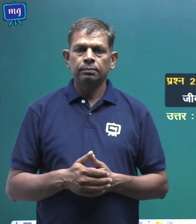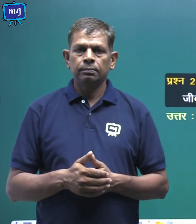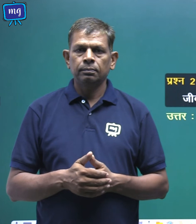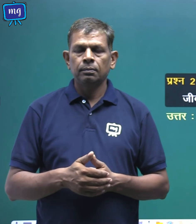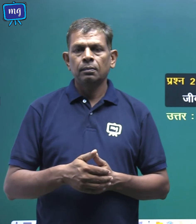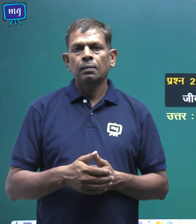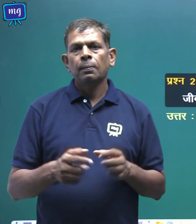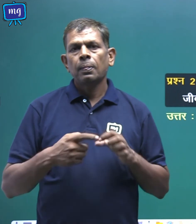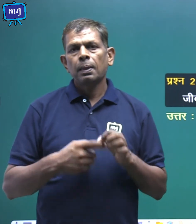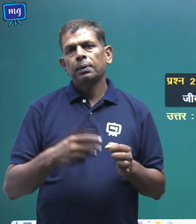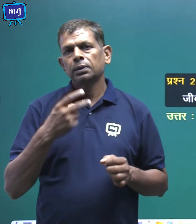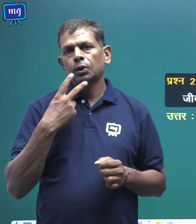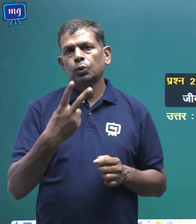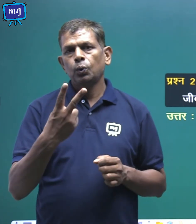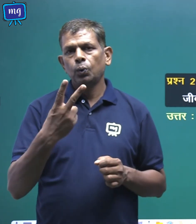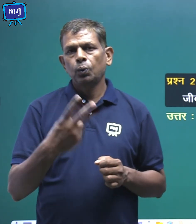प्रश्न 2,